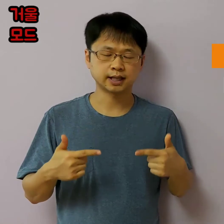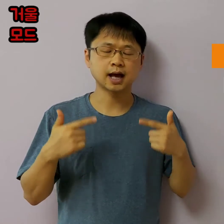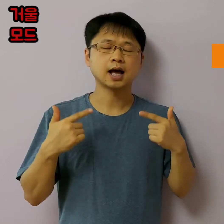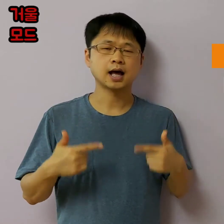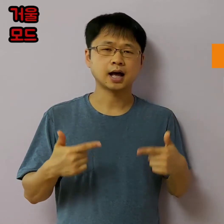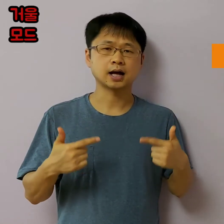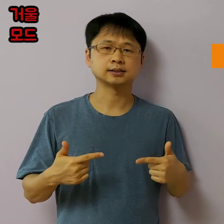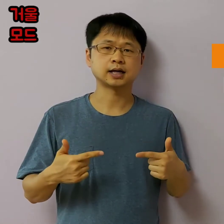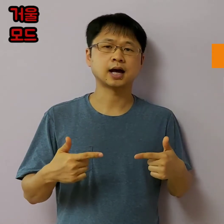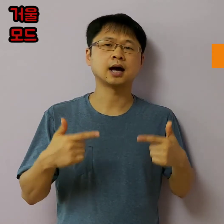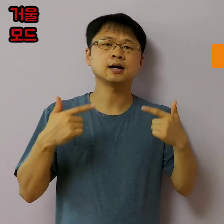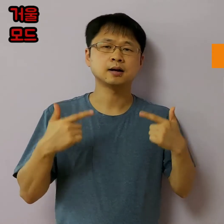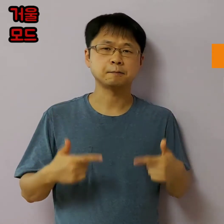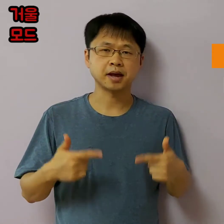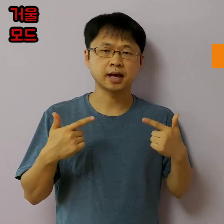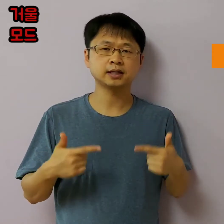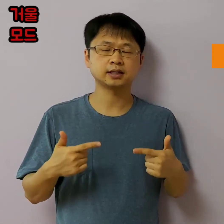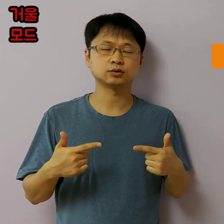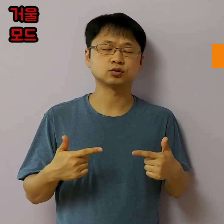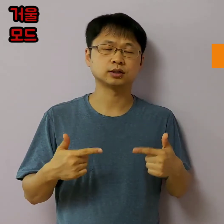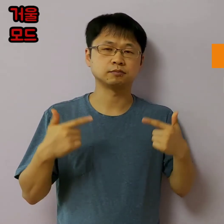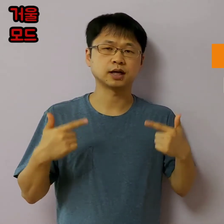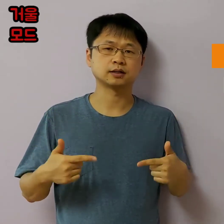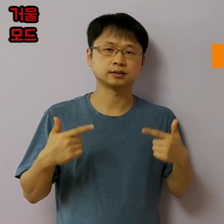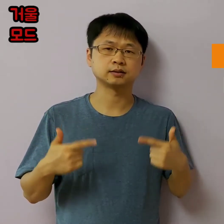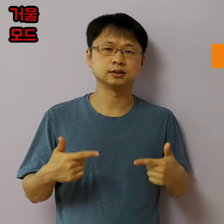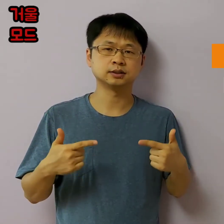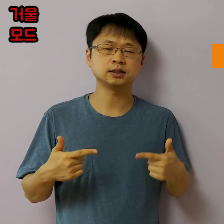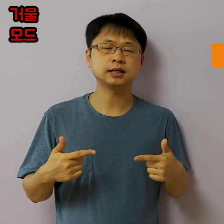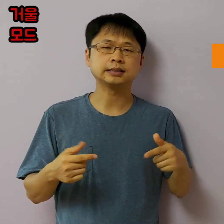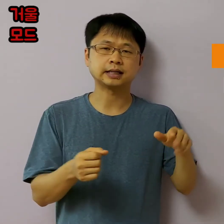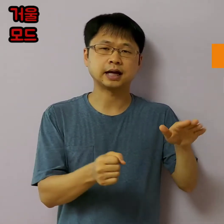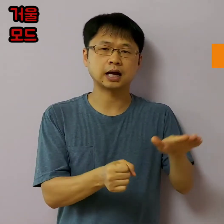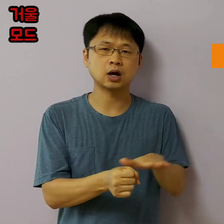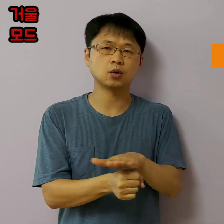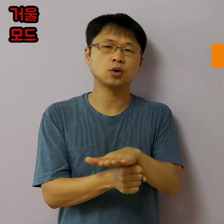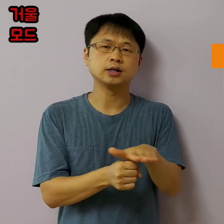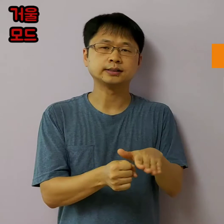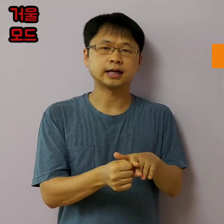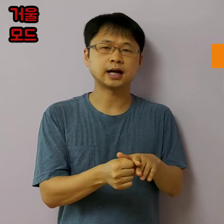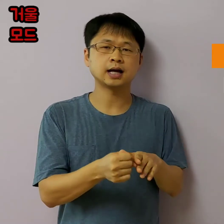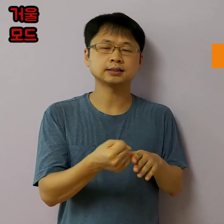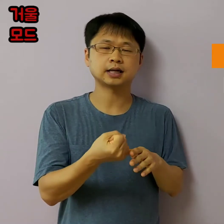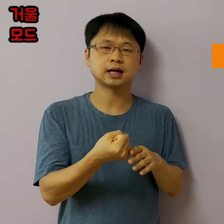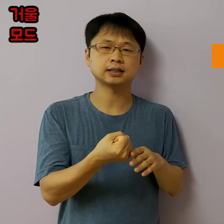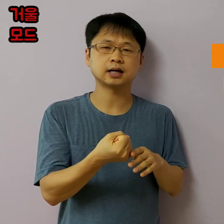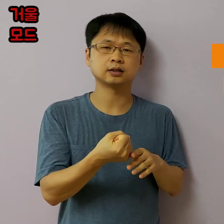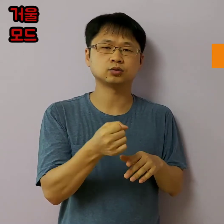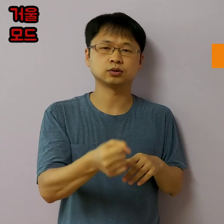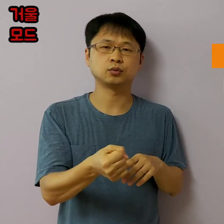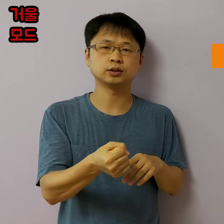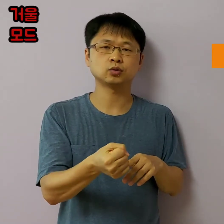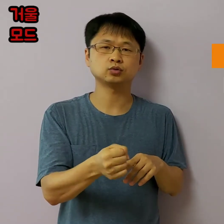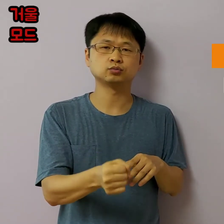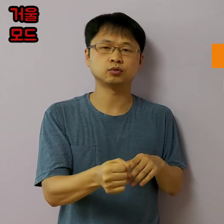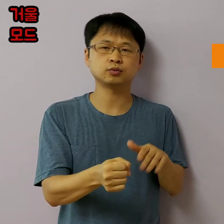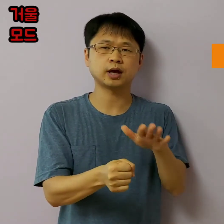언제나 항상 매일이라는 수어가 됩니다. 그래서 늘 사랑하오 사랑하다라는 수어는 왼손 주먹